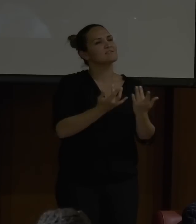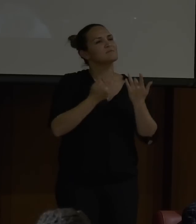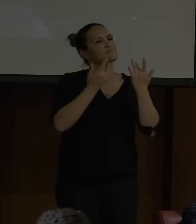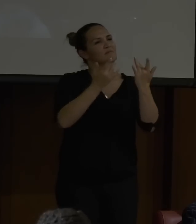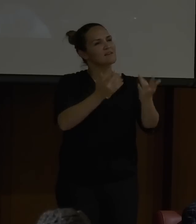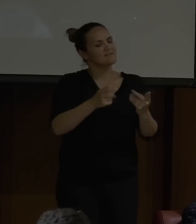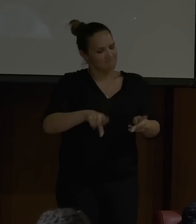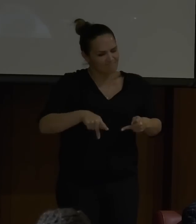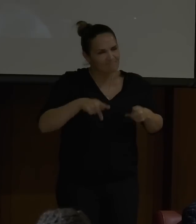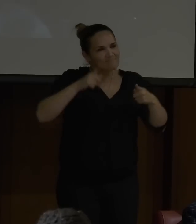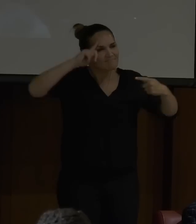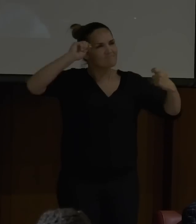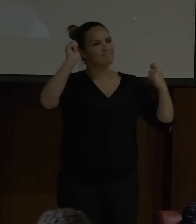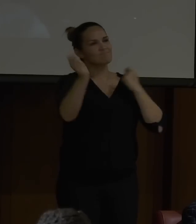yo